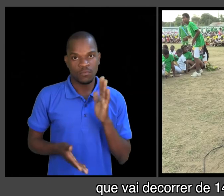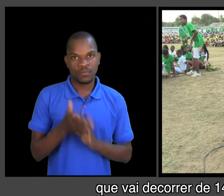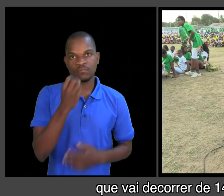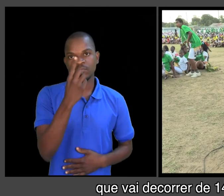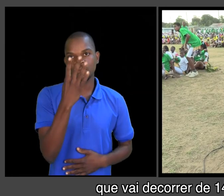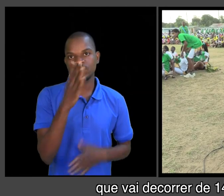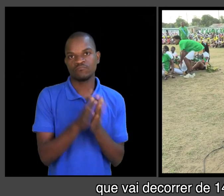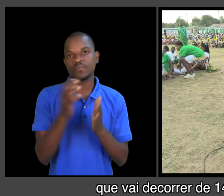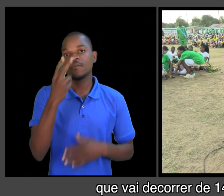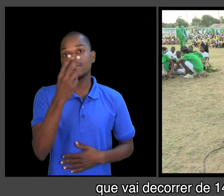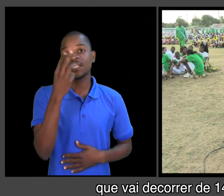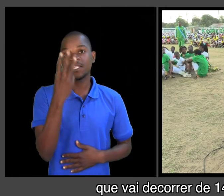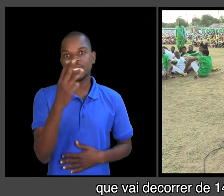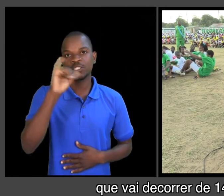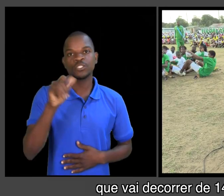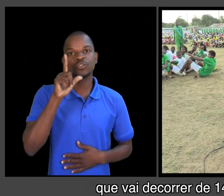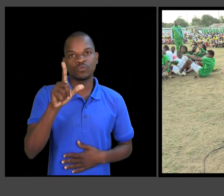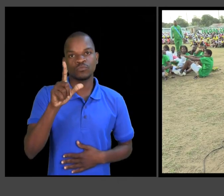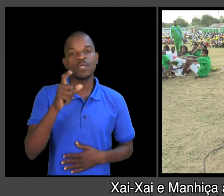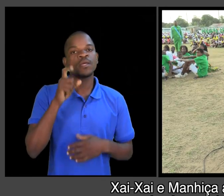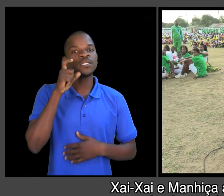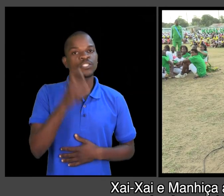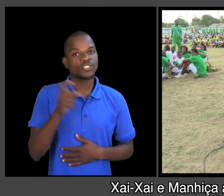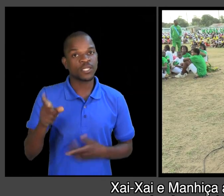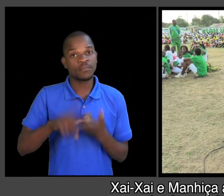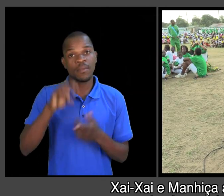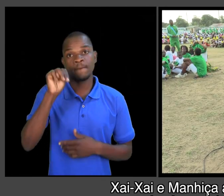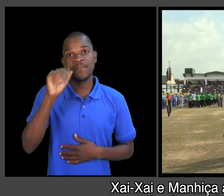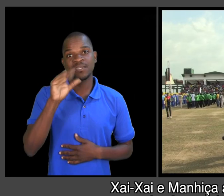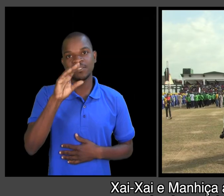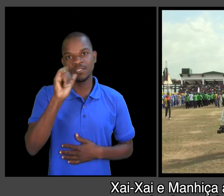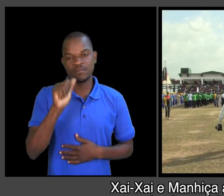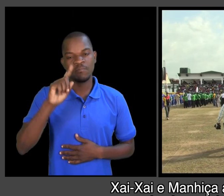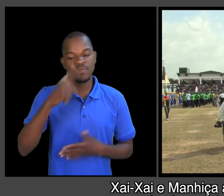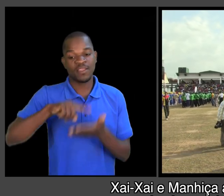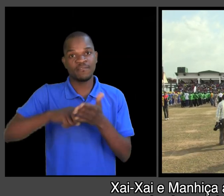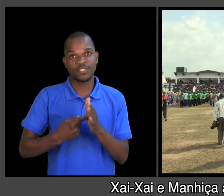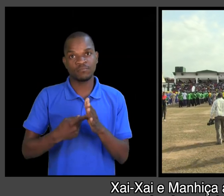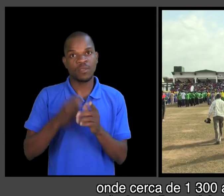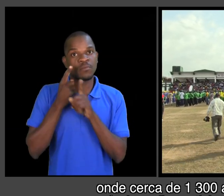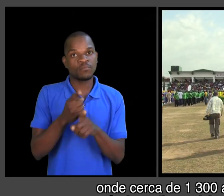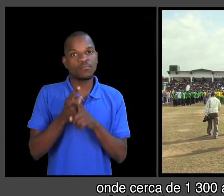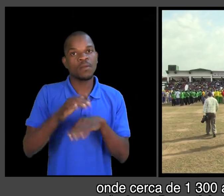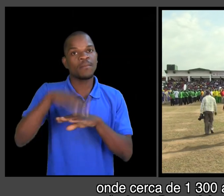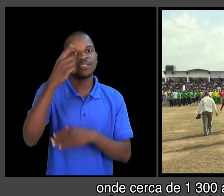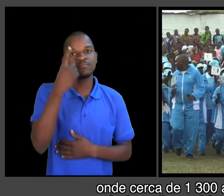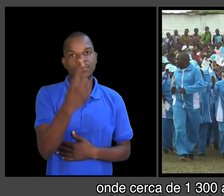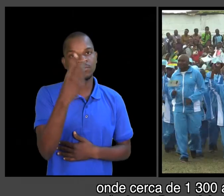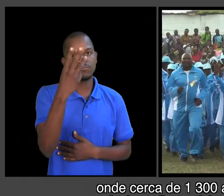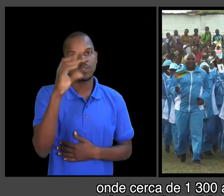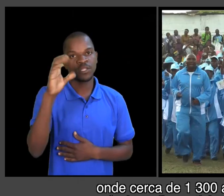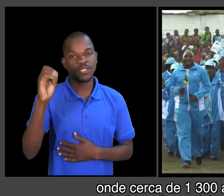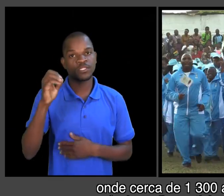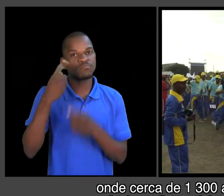que vai decorrer de 14 a 23 de julho. Xaixai e Macia acolhem pela primeira vez, onde cerca de 1.300